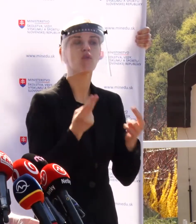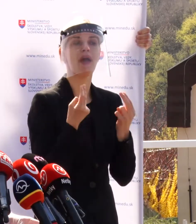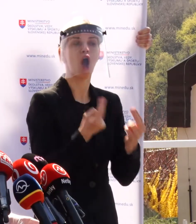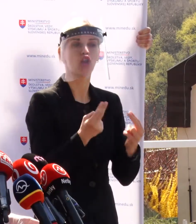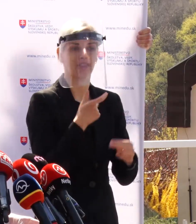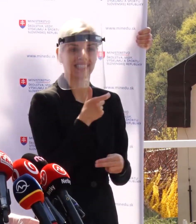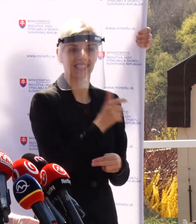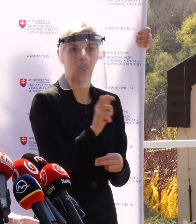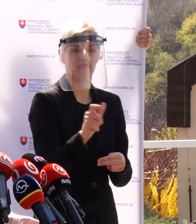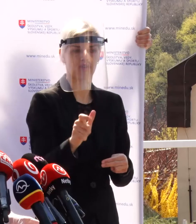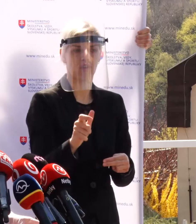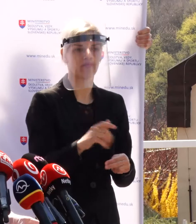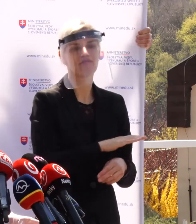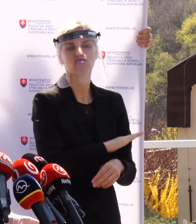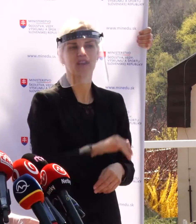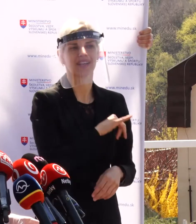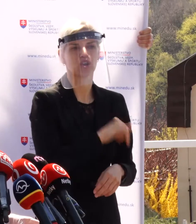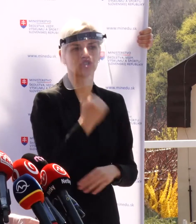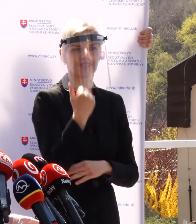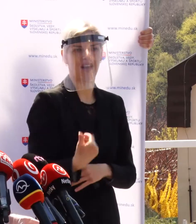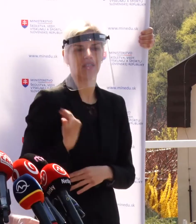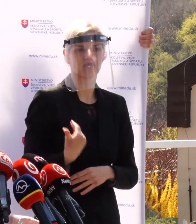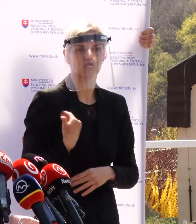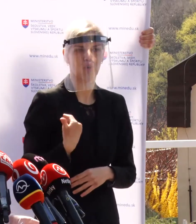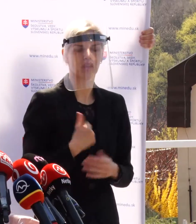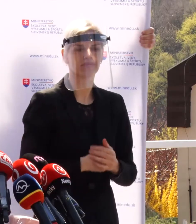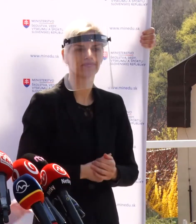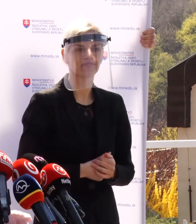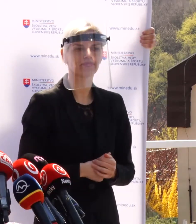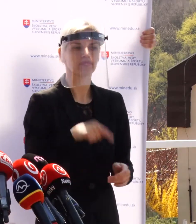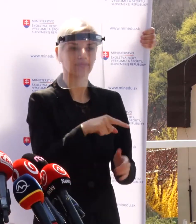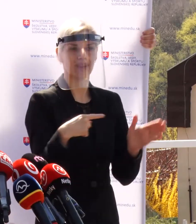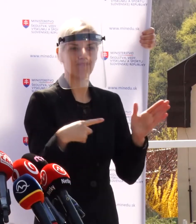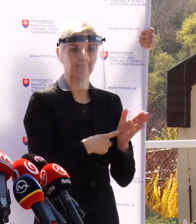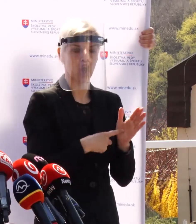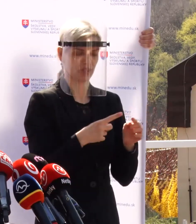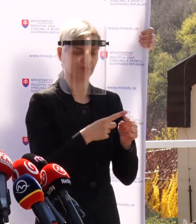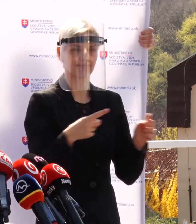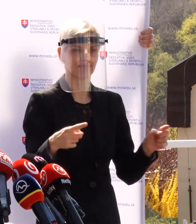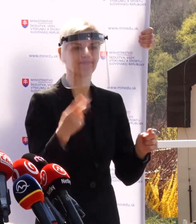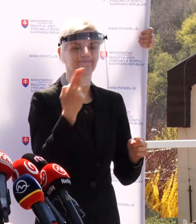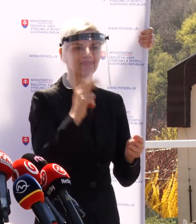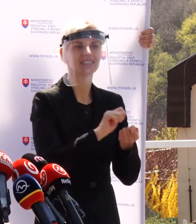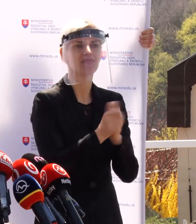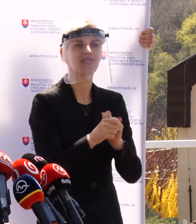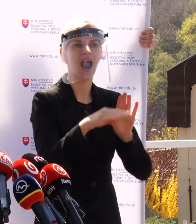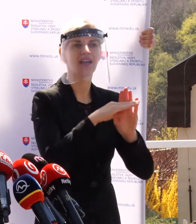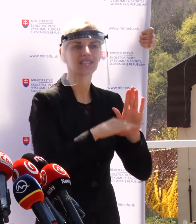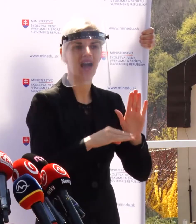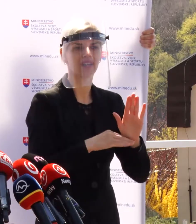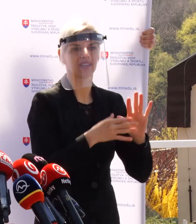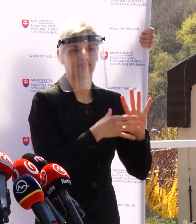žiakov slovne vo všetkých ročníkoch základnej školy. V tomto bode sa pripravuje aj zmena legislatívy tak, aby to bolo